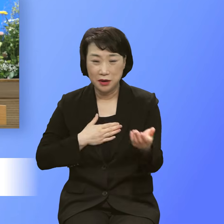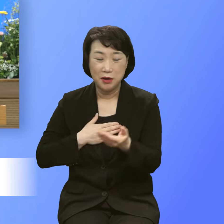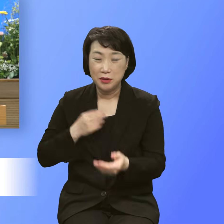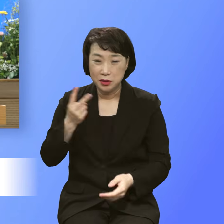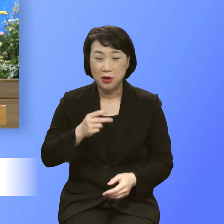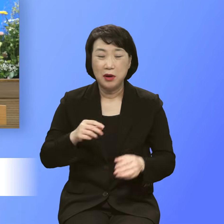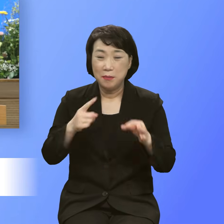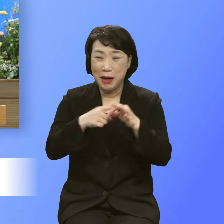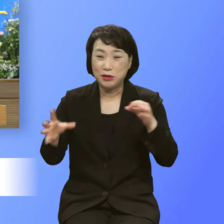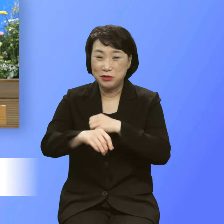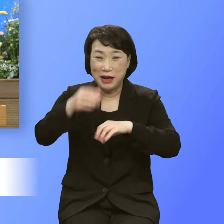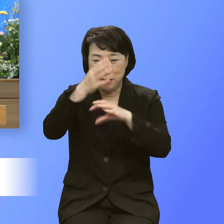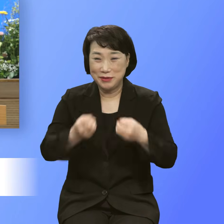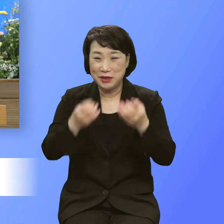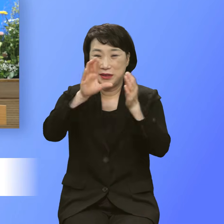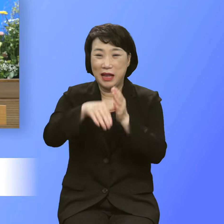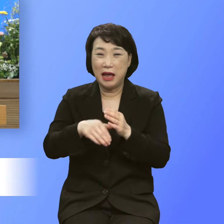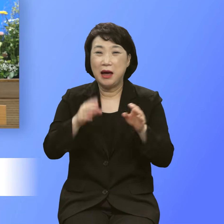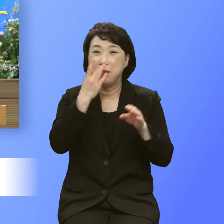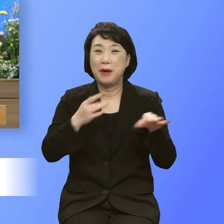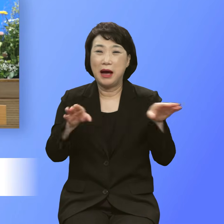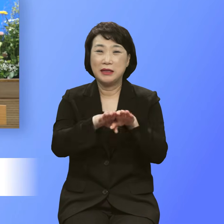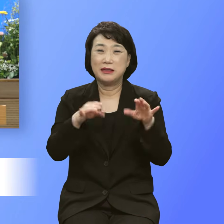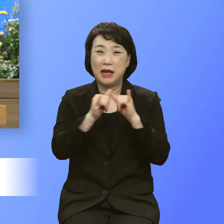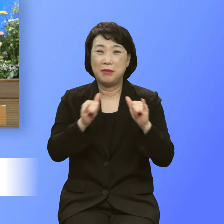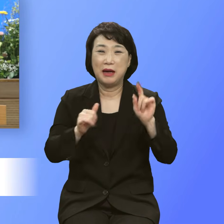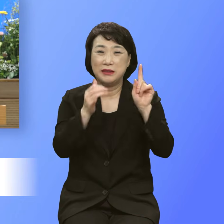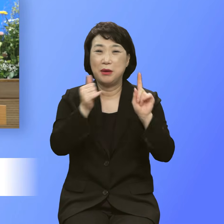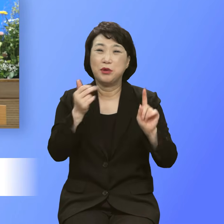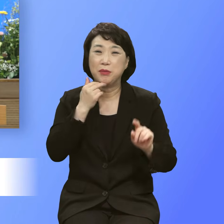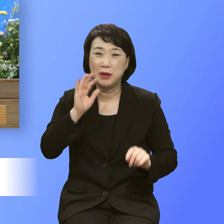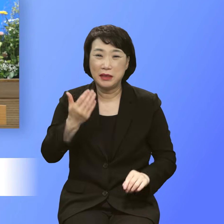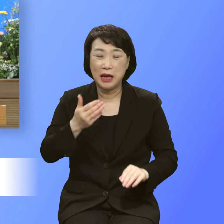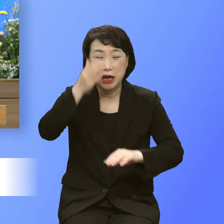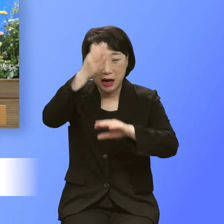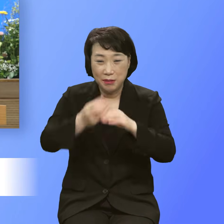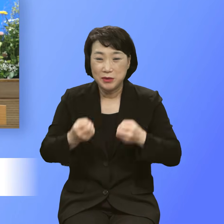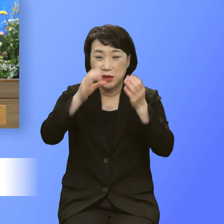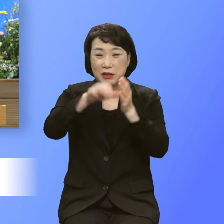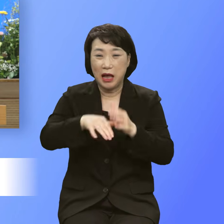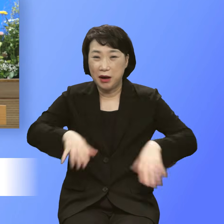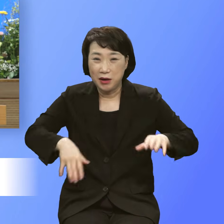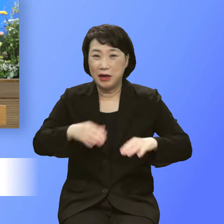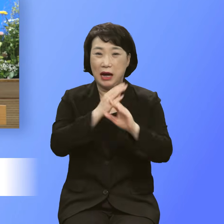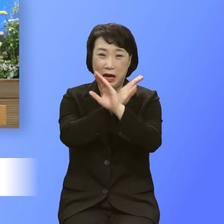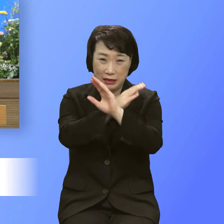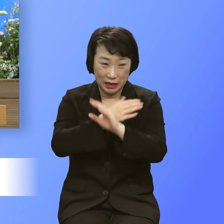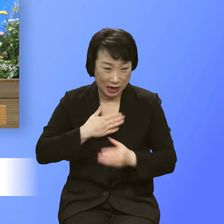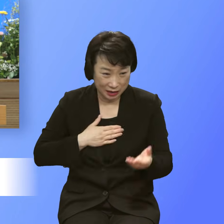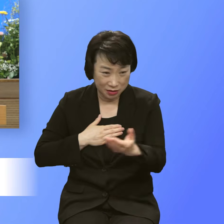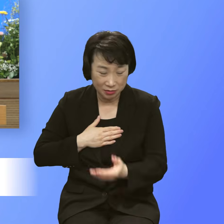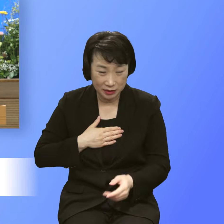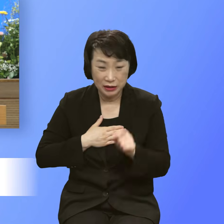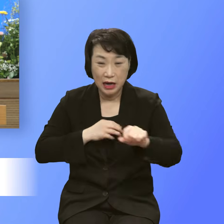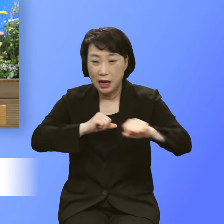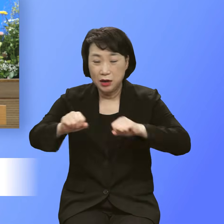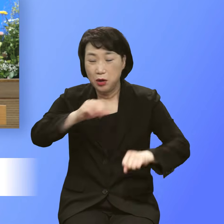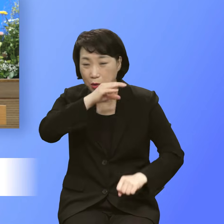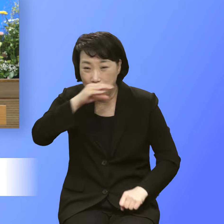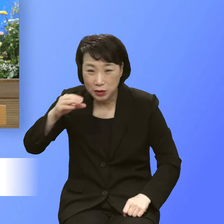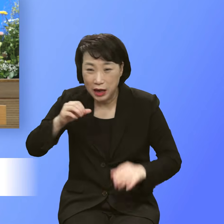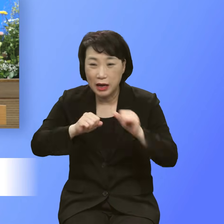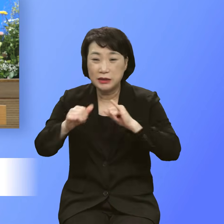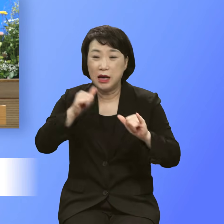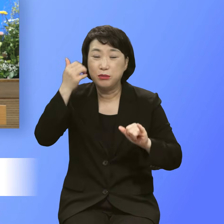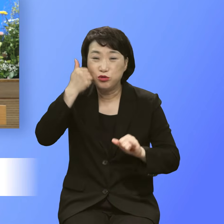매추감사절성에 결석하는 사람 없어요? 감사절에 빈손 들고 나온 사람 없어야 돼? 그 행위를 옳게